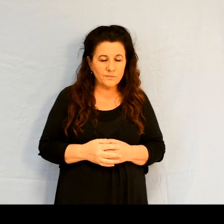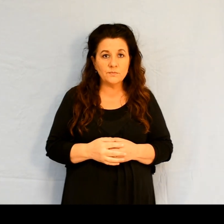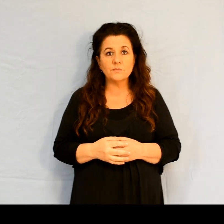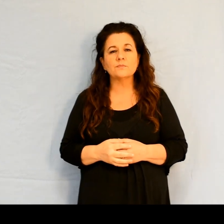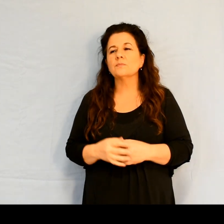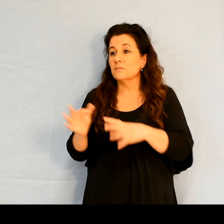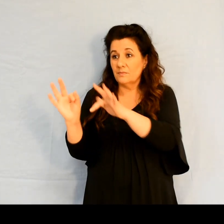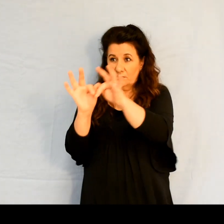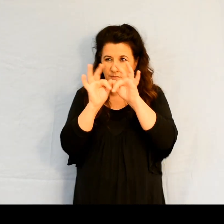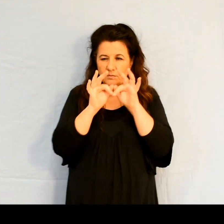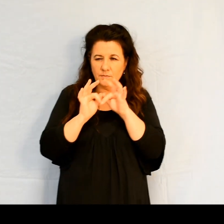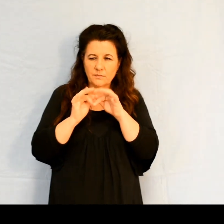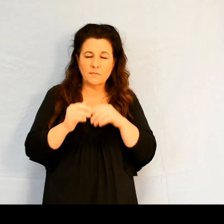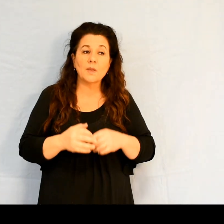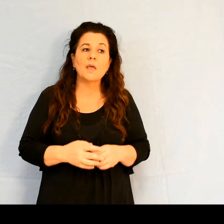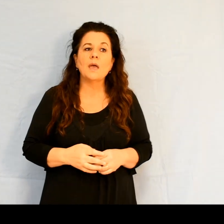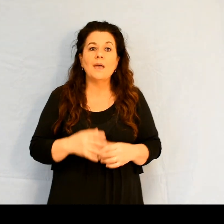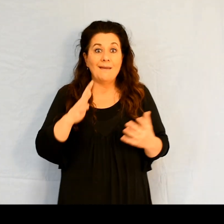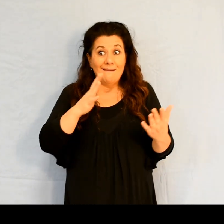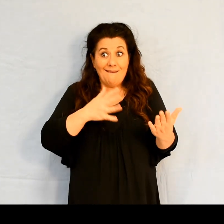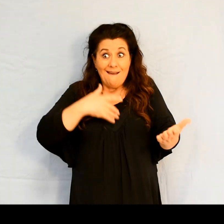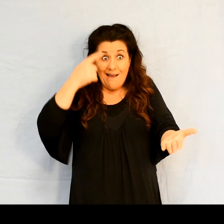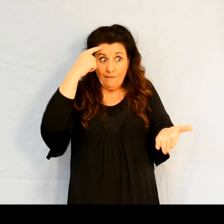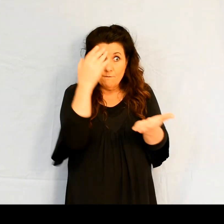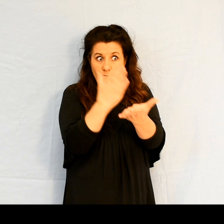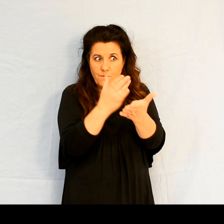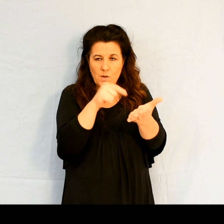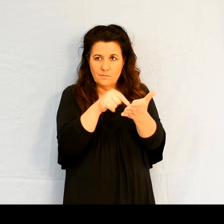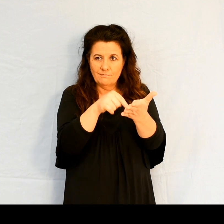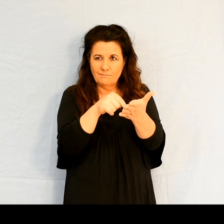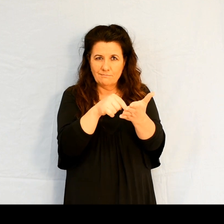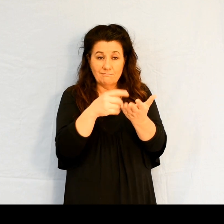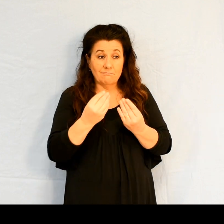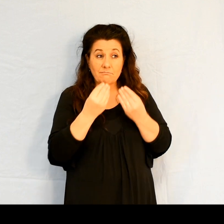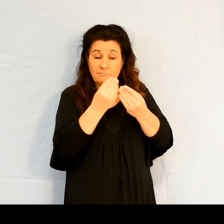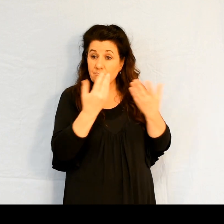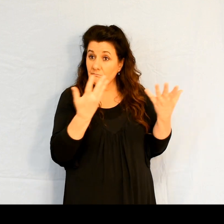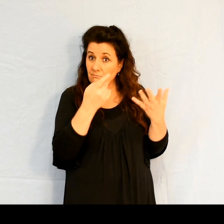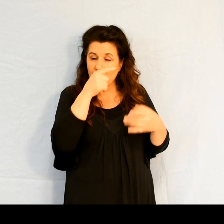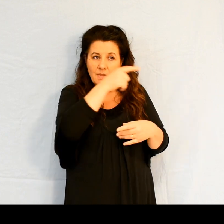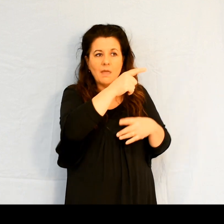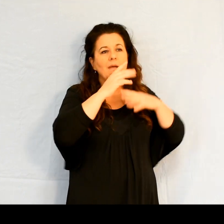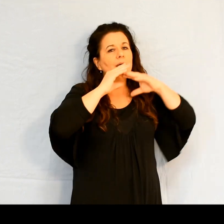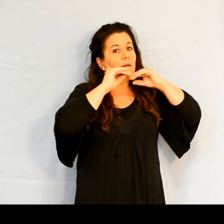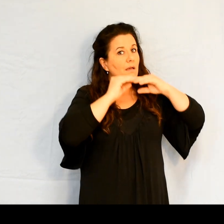Frères, grâce à la foi, Abraham obéit à l'appel de Dieu.